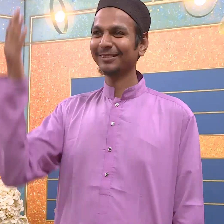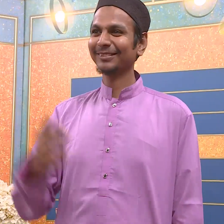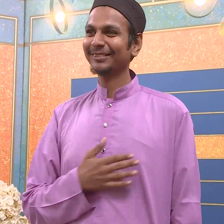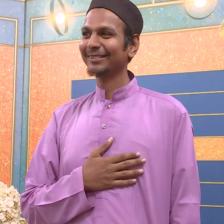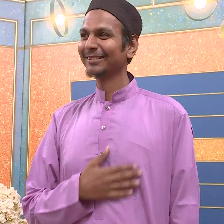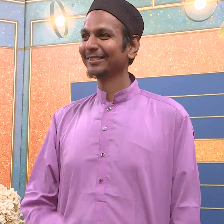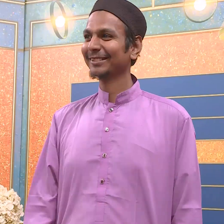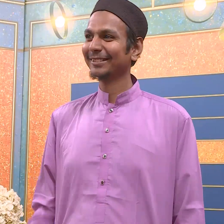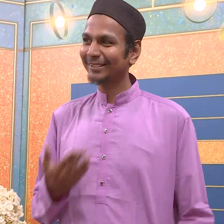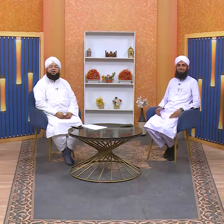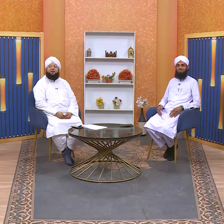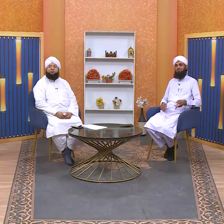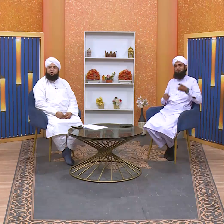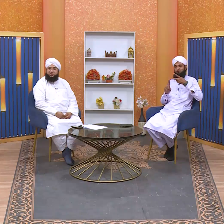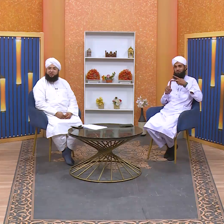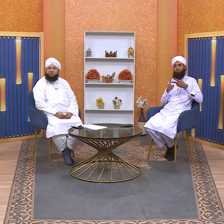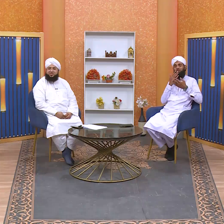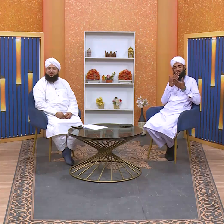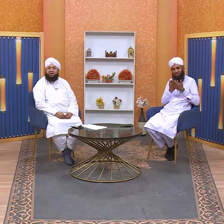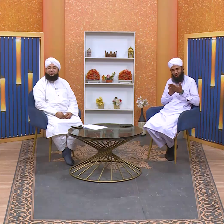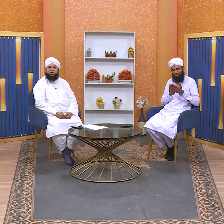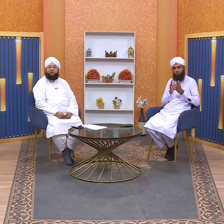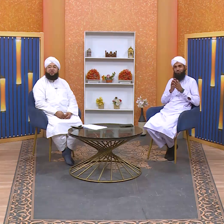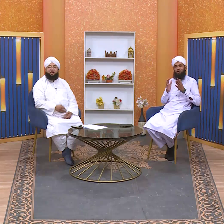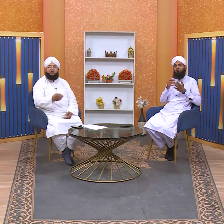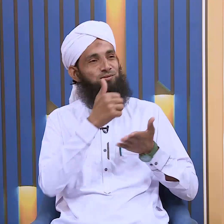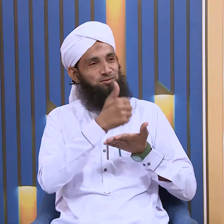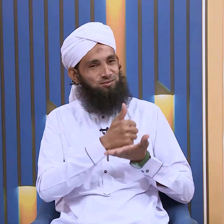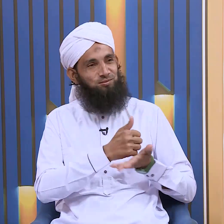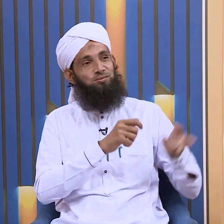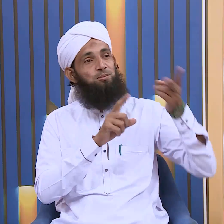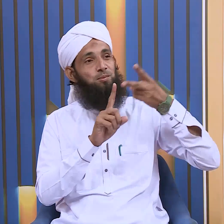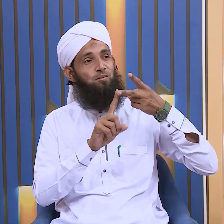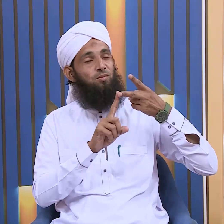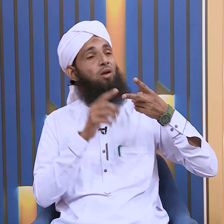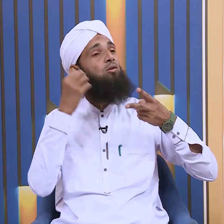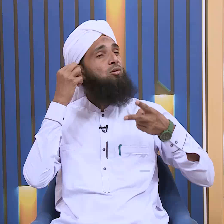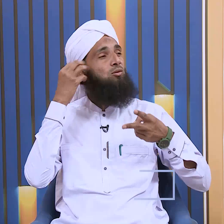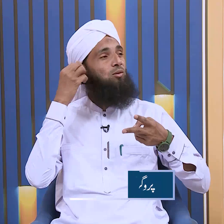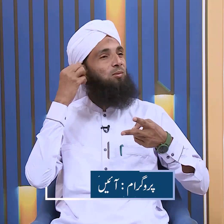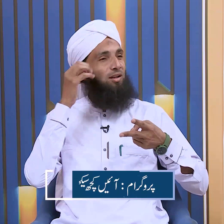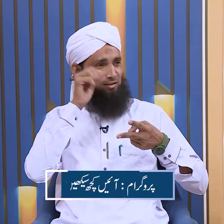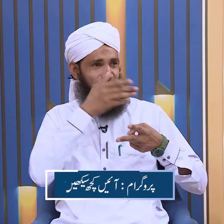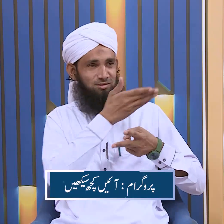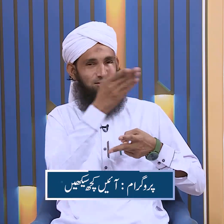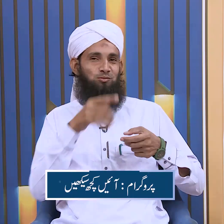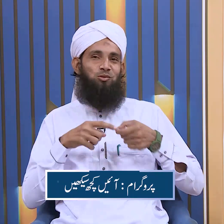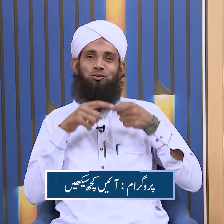سبحان اللہ۔ جی بہت شکریہ آپ کا، جزاک اللہ، آپ تشریف رکھیے۔ اب ہم جو ہمارے دوسرے اسلامی بھائی ہیں ان سے ہم سوال کرتے ہیں،